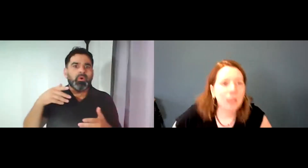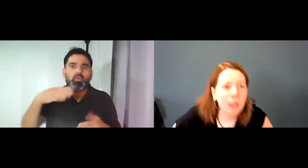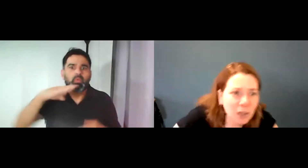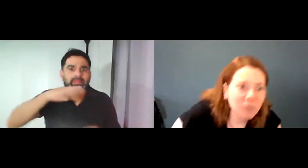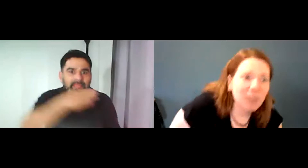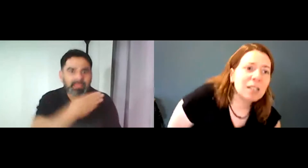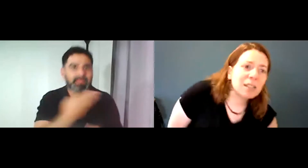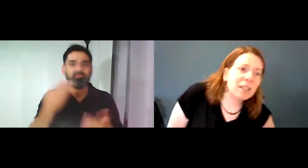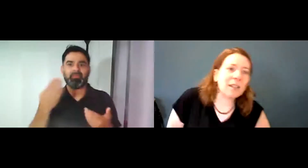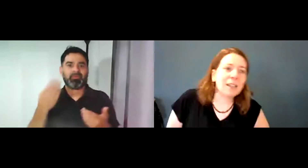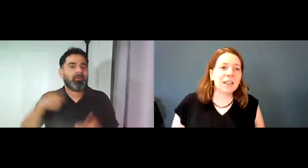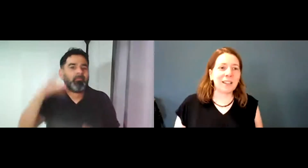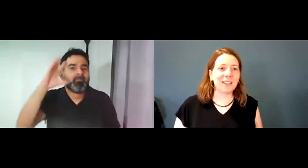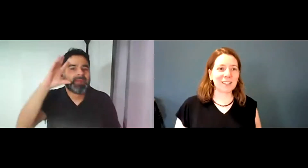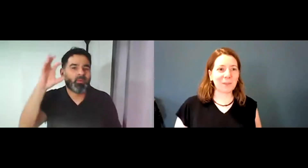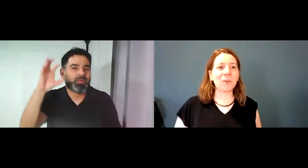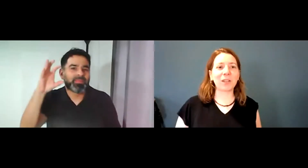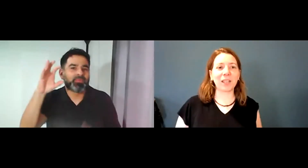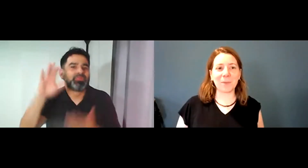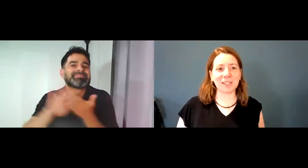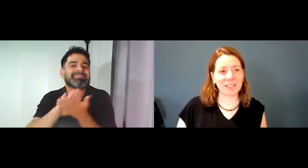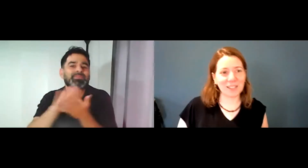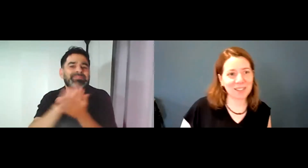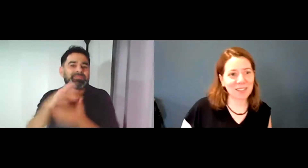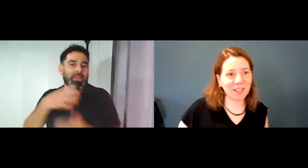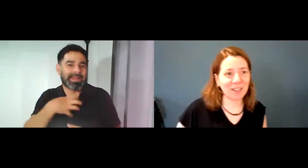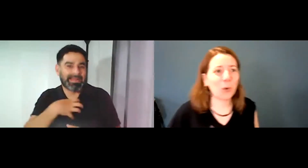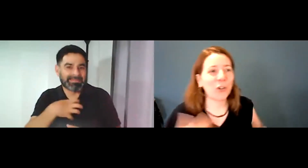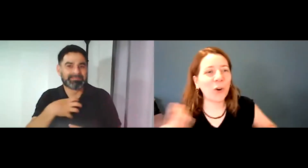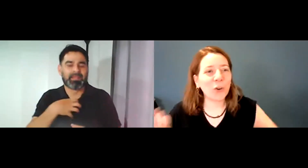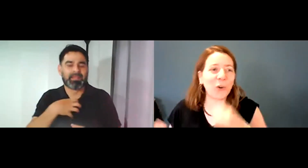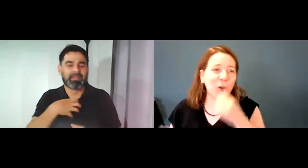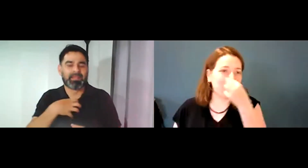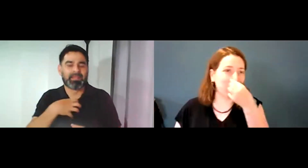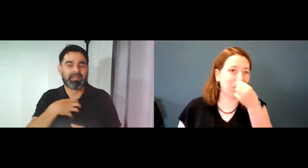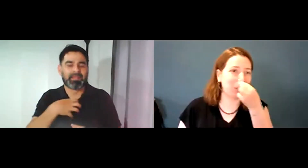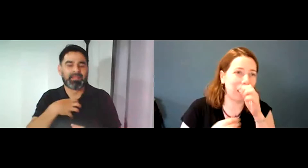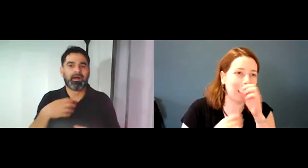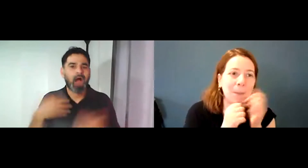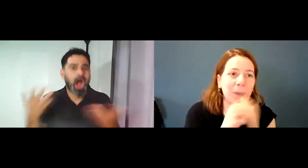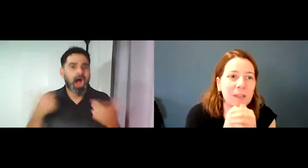muy difícil, sabemos que a veces hubo enojo, hubo dificultad en la